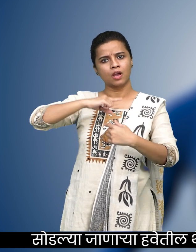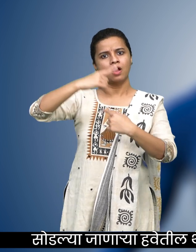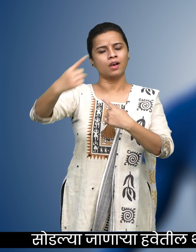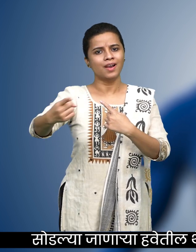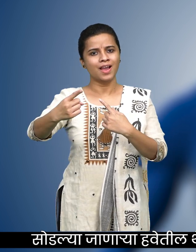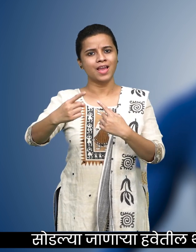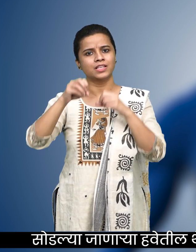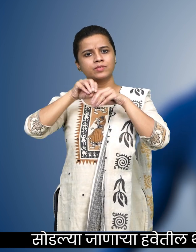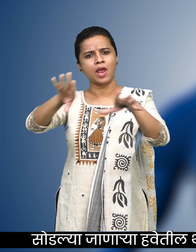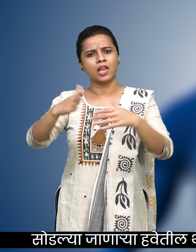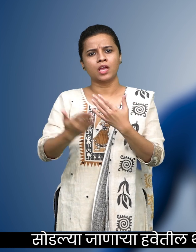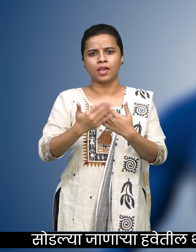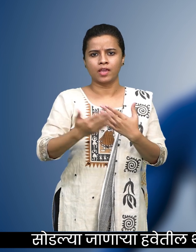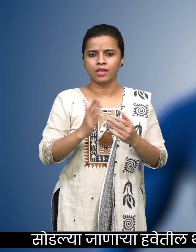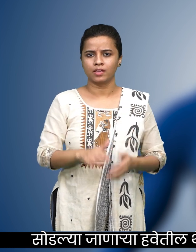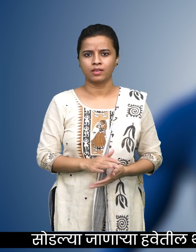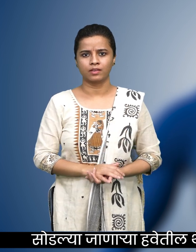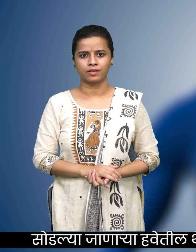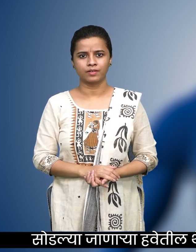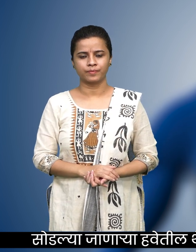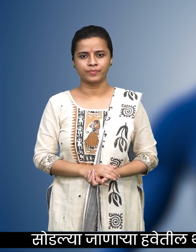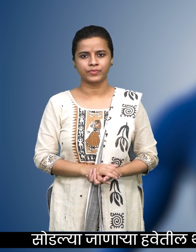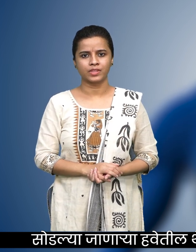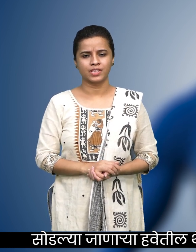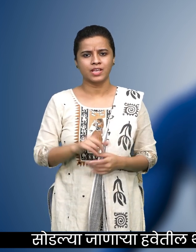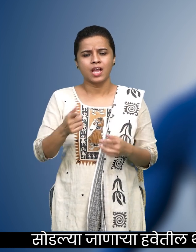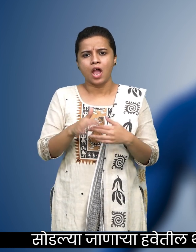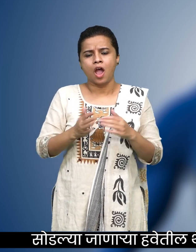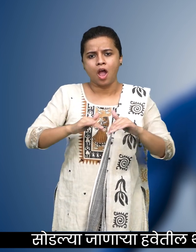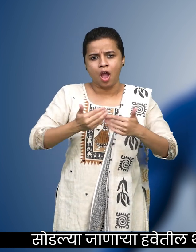एका व्यक्तीपासून दुसऱ्या व्यक्तीमध्ये पसरत जातात.